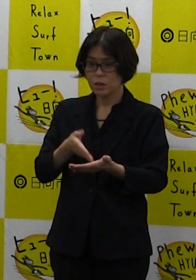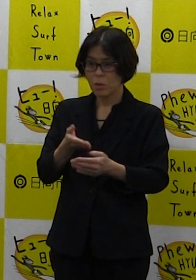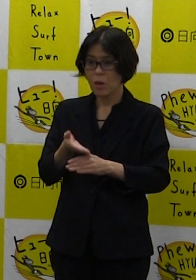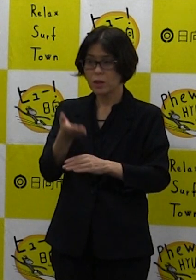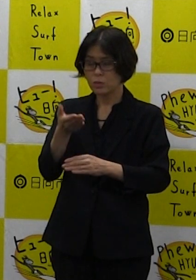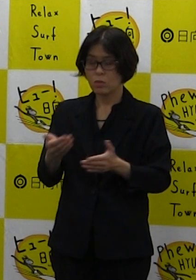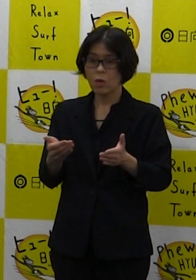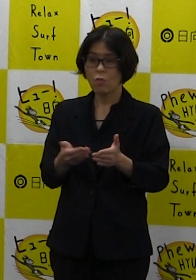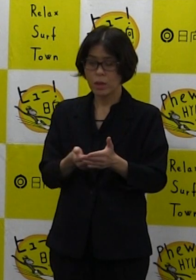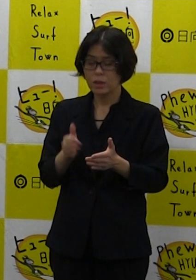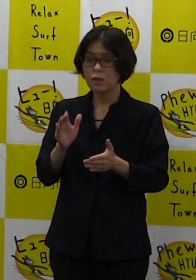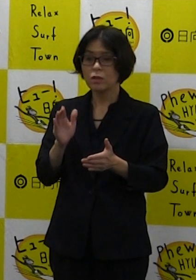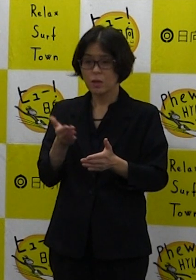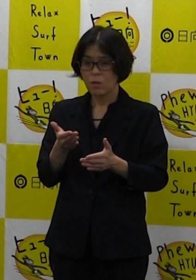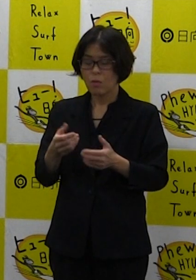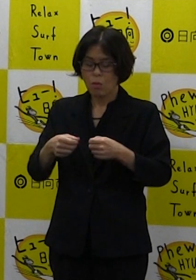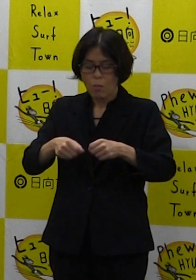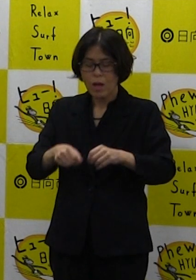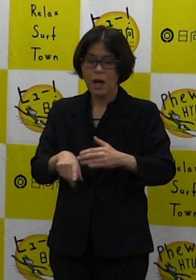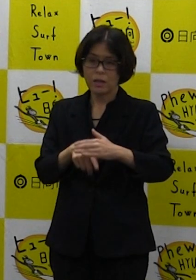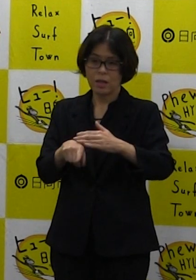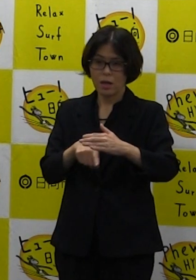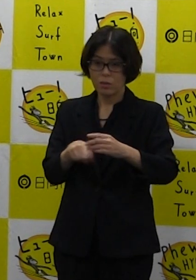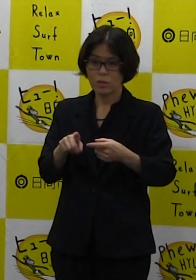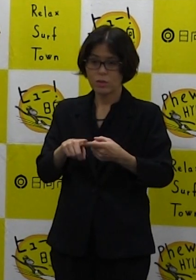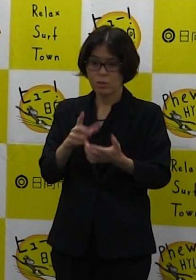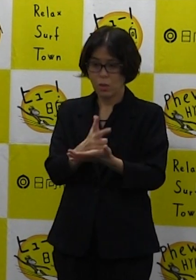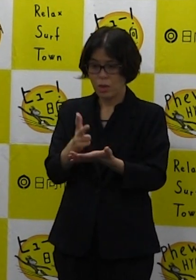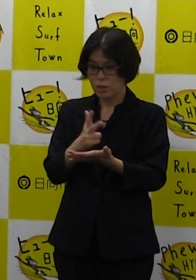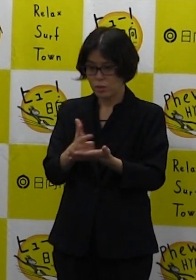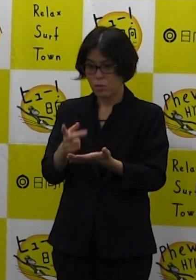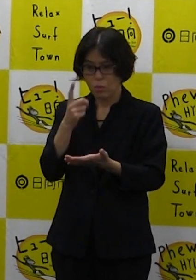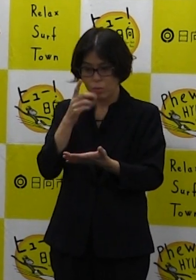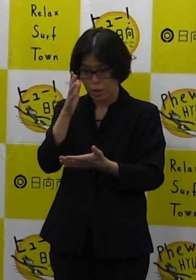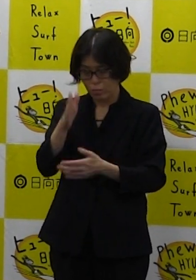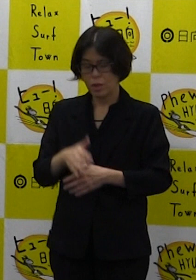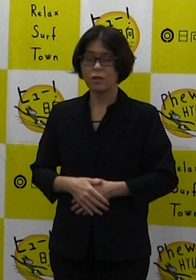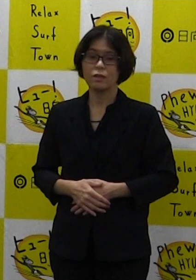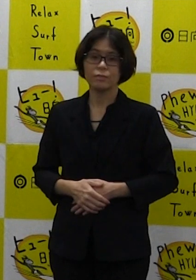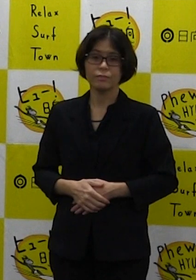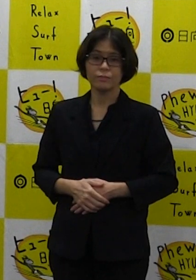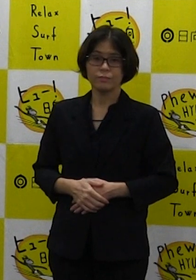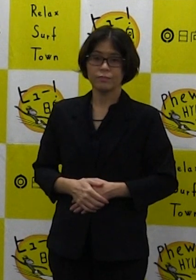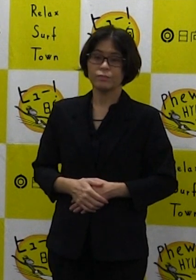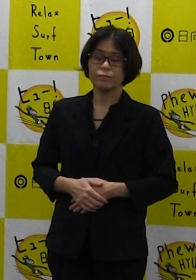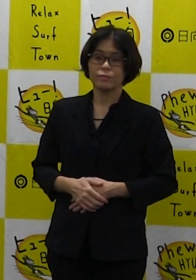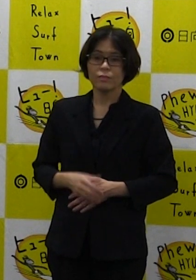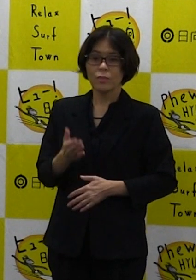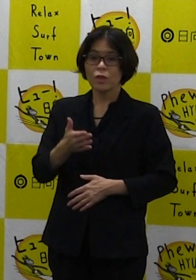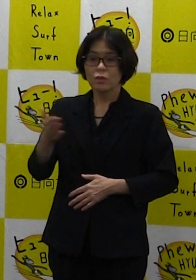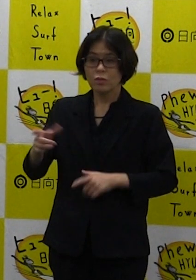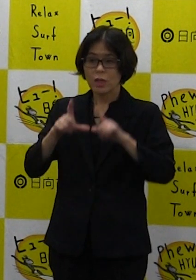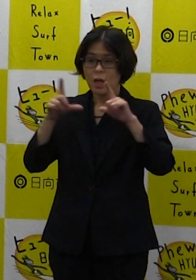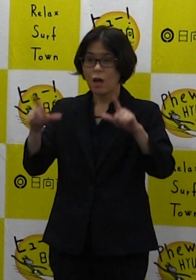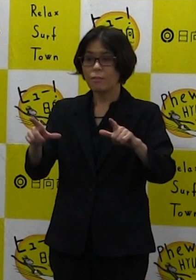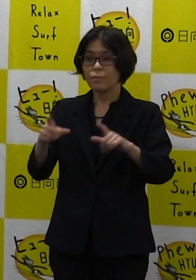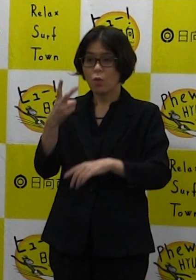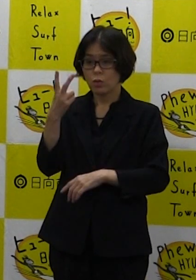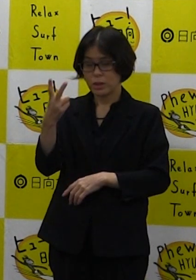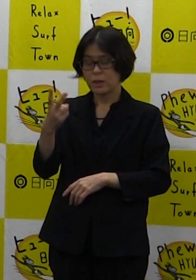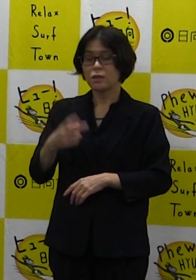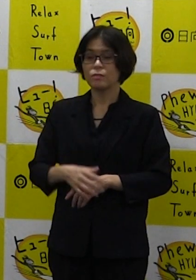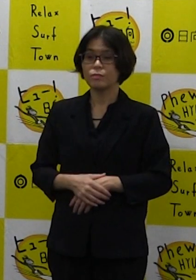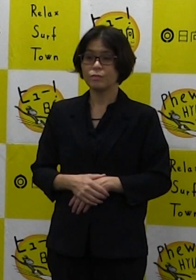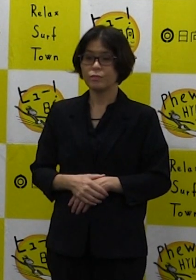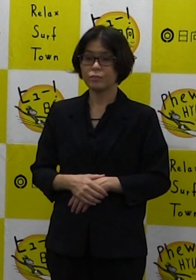事業概要の詳細につきましては資料をご覧いただきたいと思います次に発表事項に